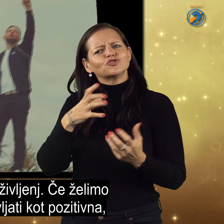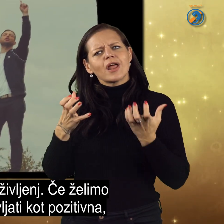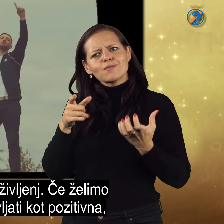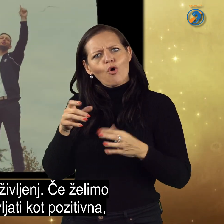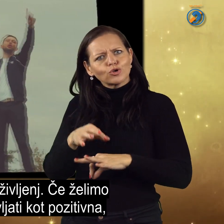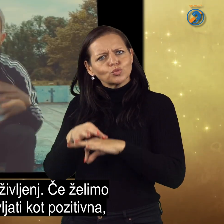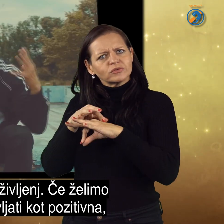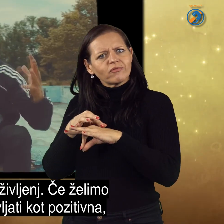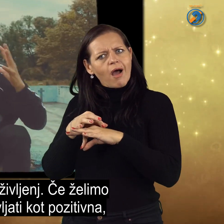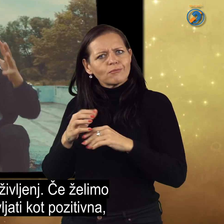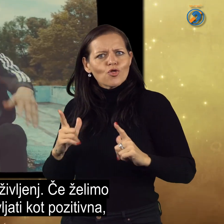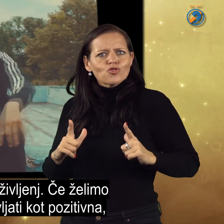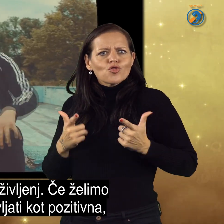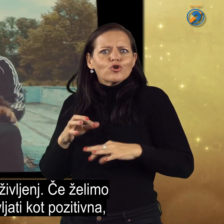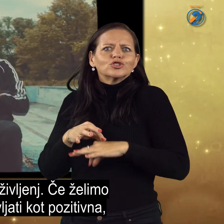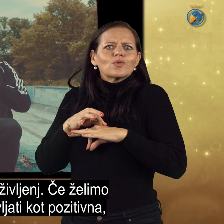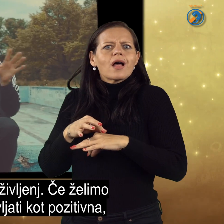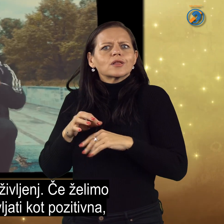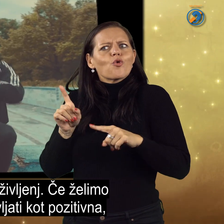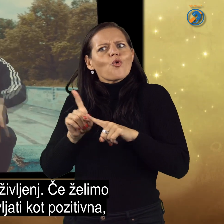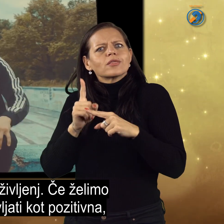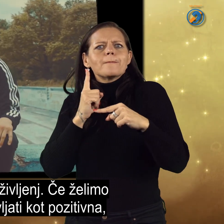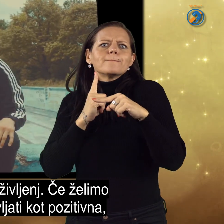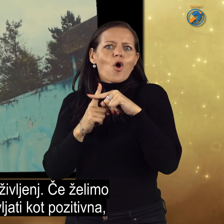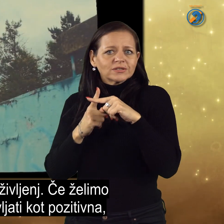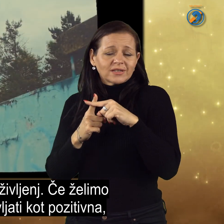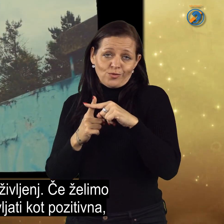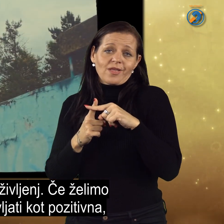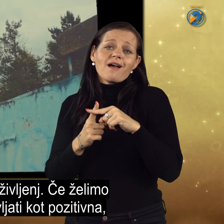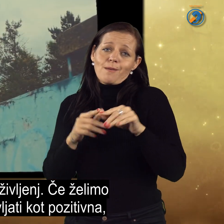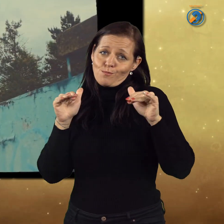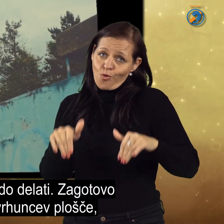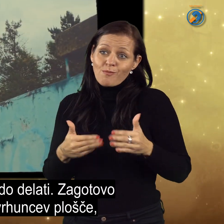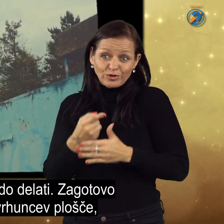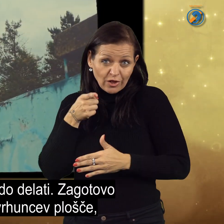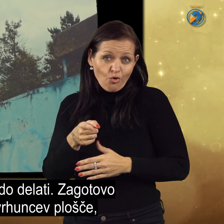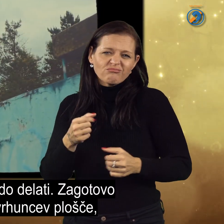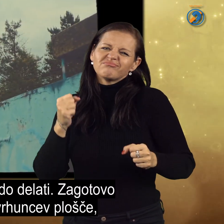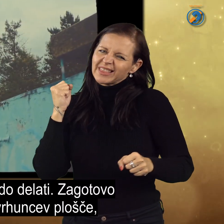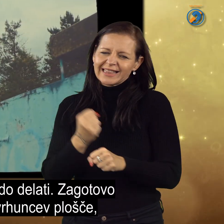Če želimo ta čustva doživljati kot pozitivna, moramo za to trdo delati.